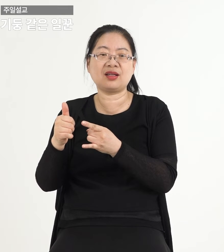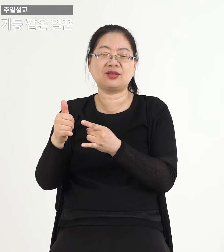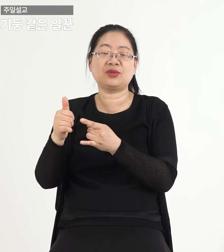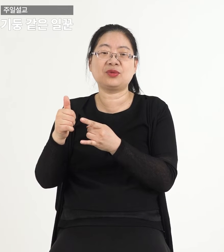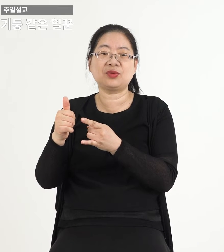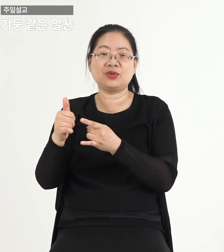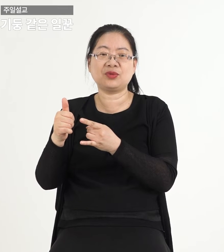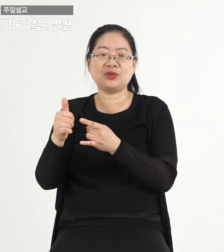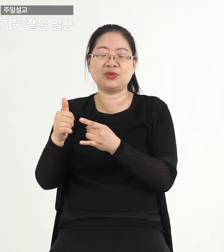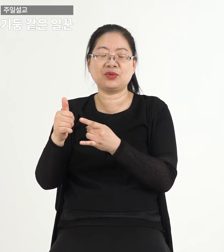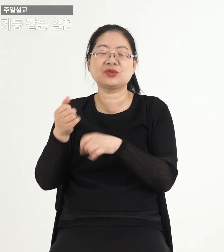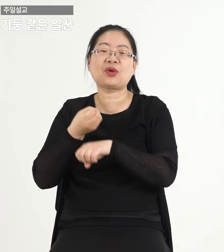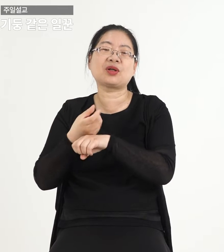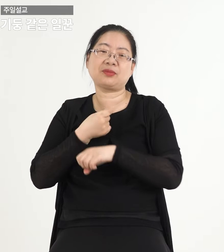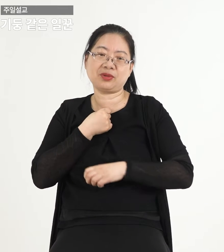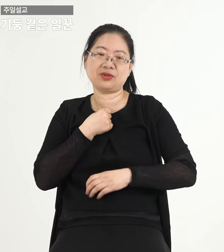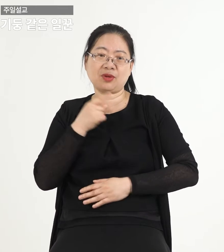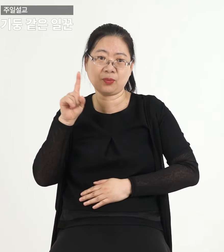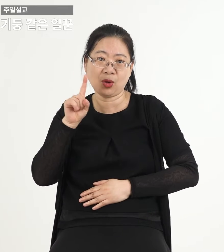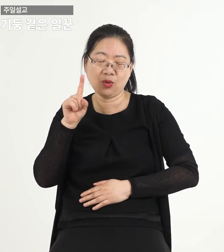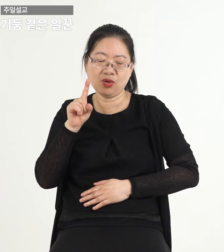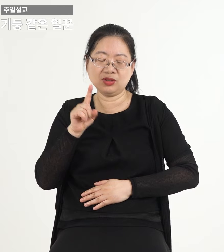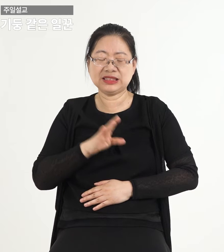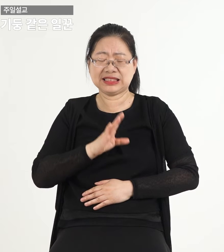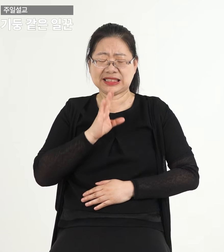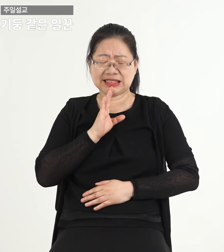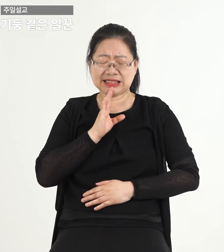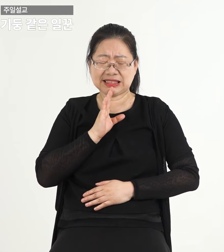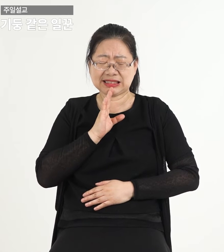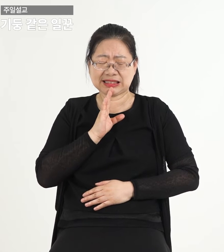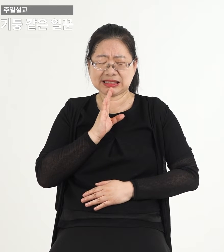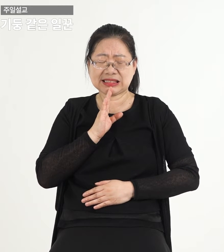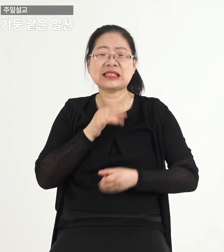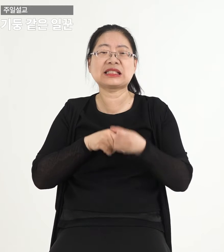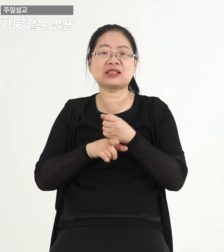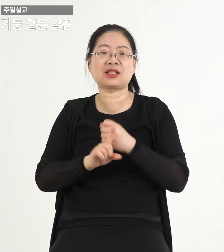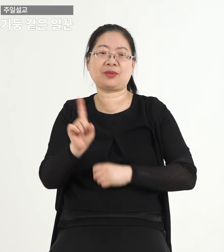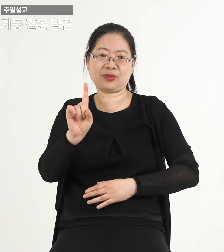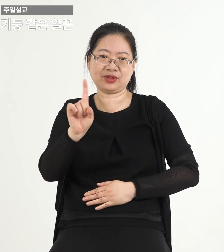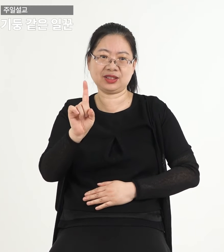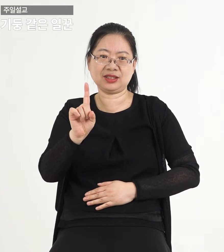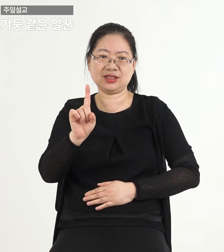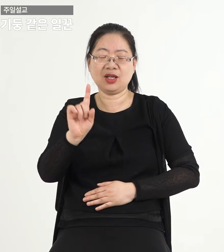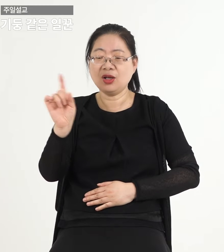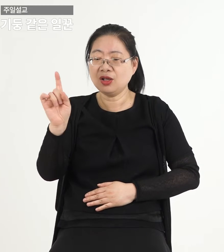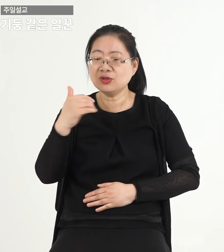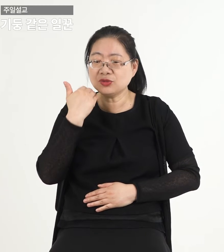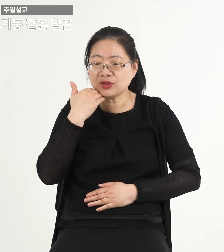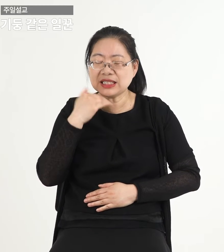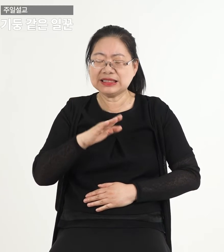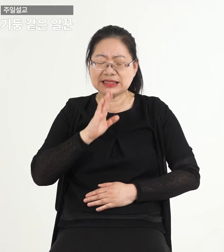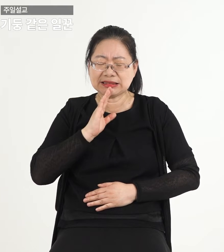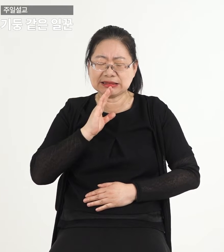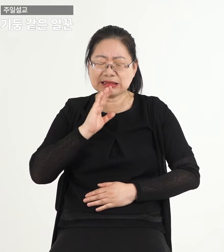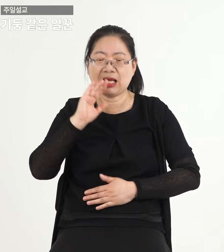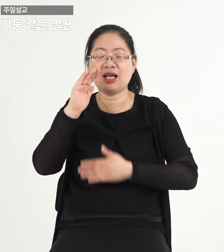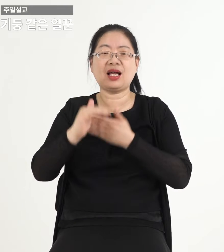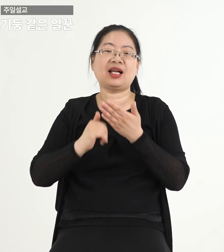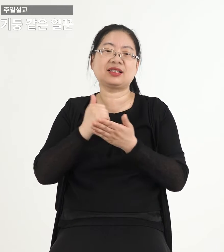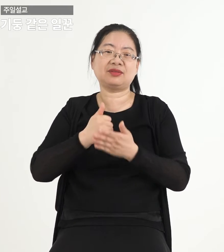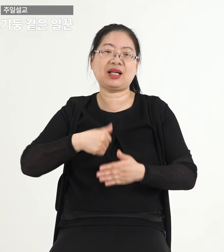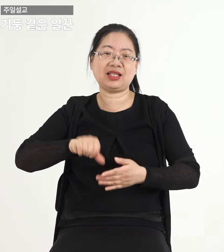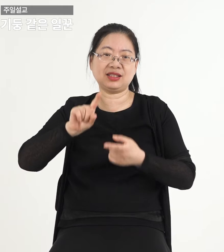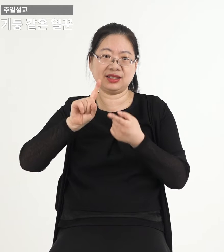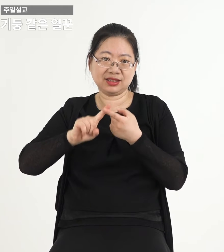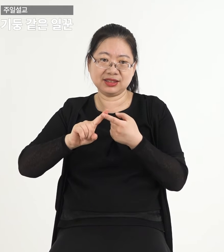무엇이 진짜인지, 무엇이 참된 것인지를 정확하게 설명하고 싶은